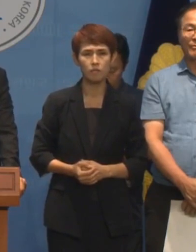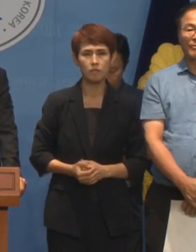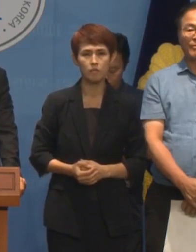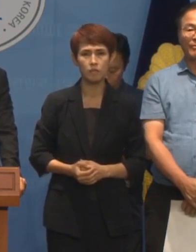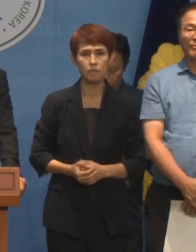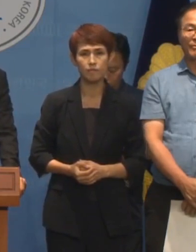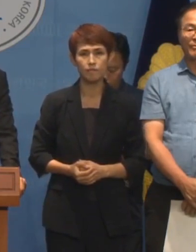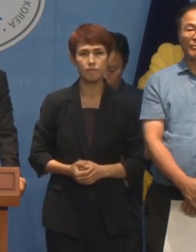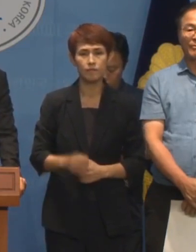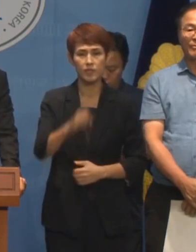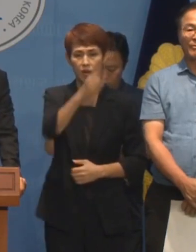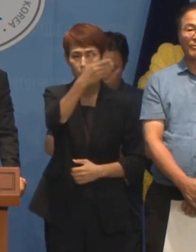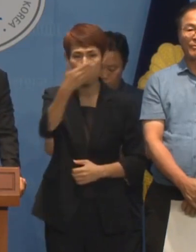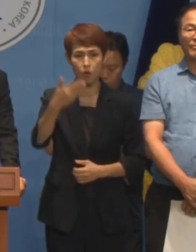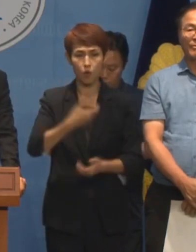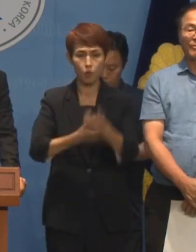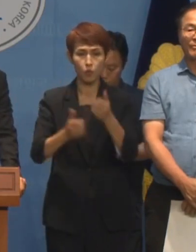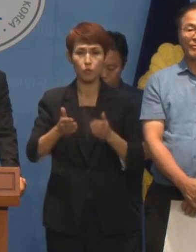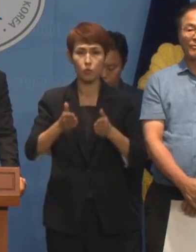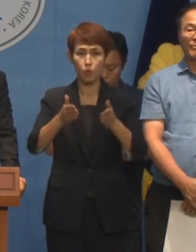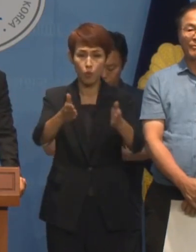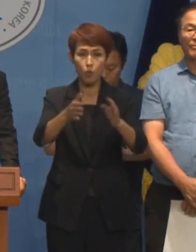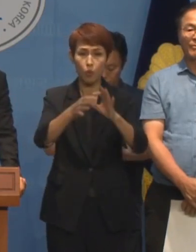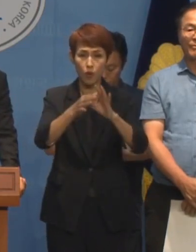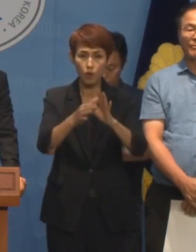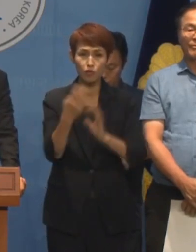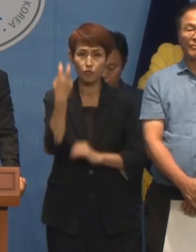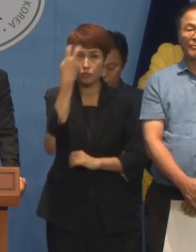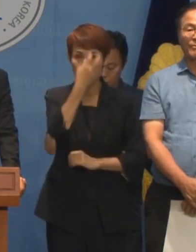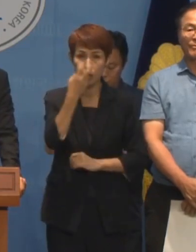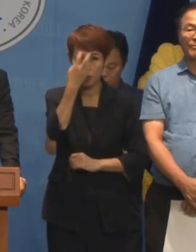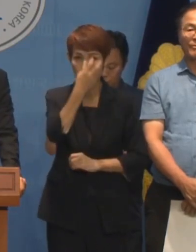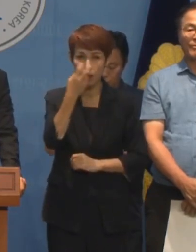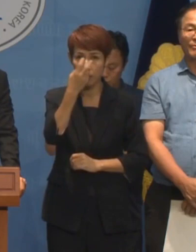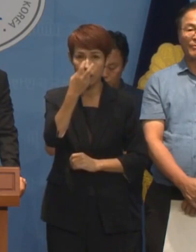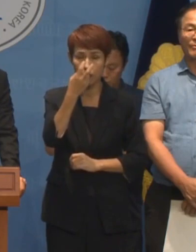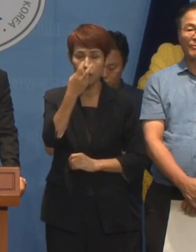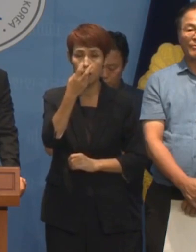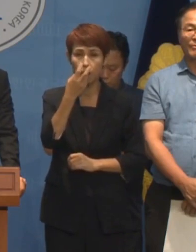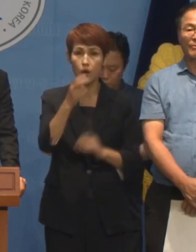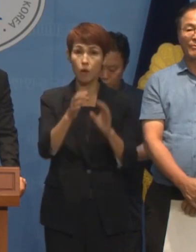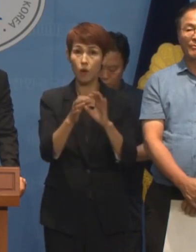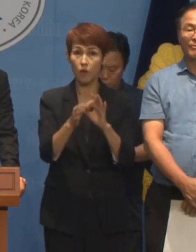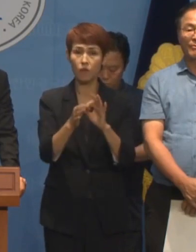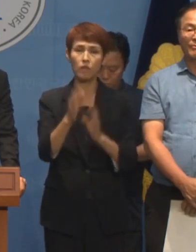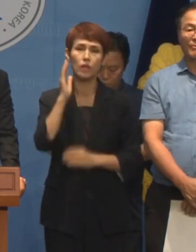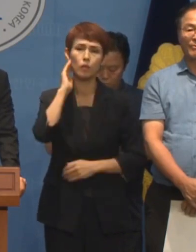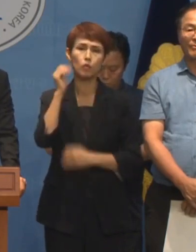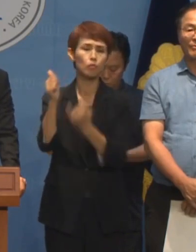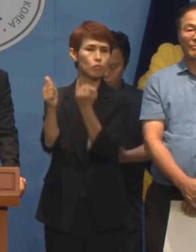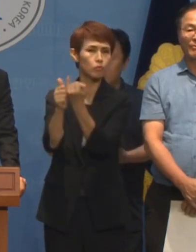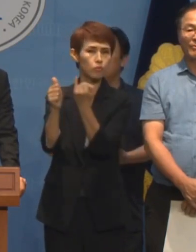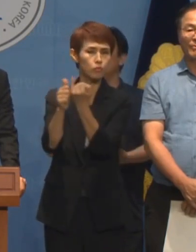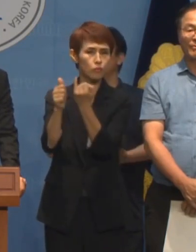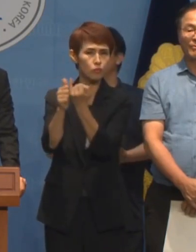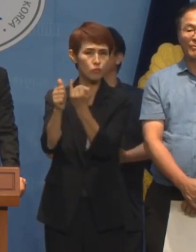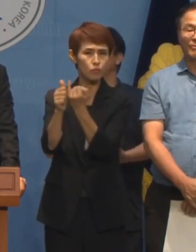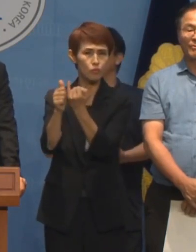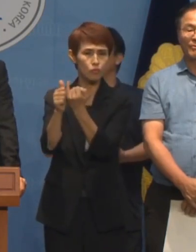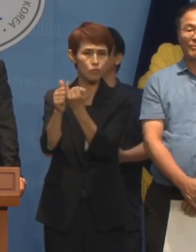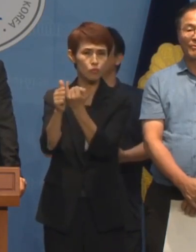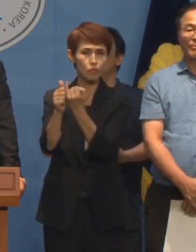강간무소식인 양평고속도로, 양평공공지구 수사에 관련된 대통령 부부와